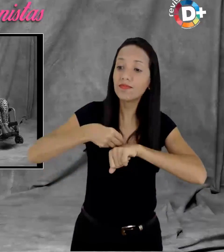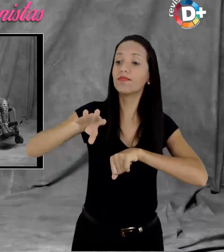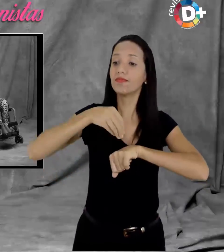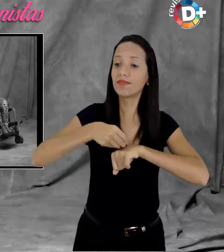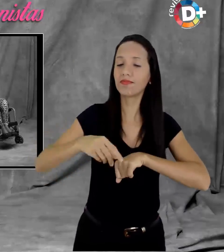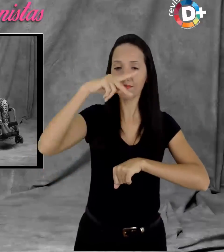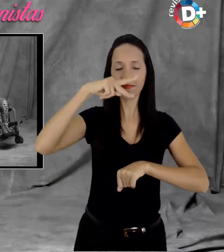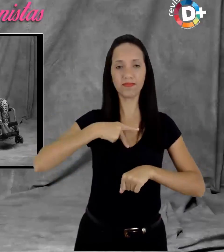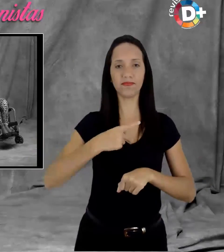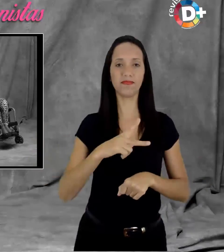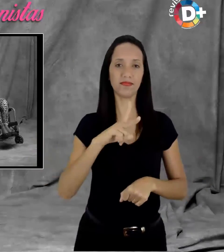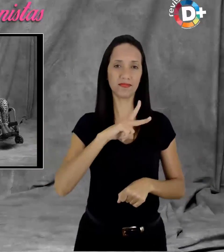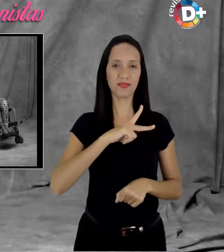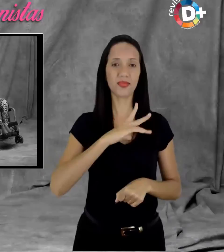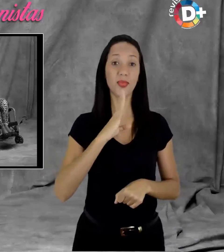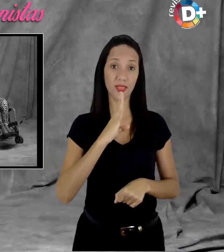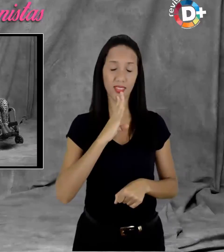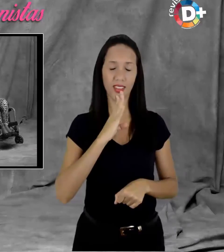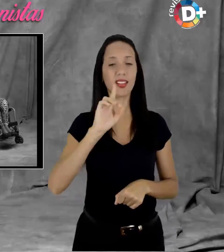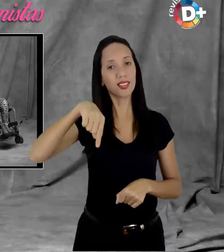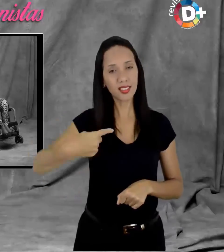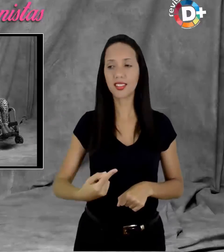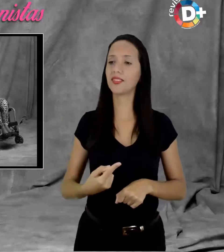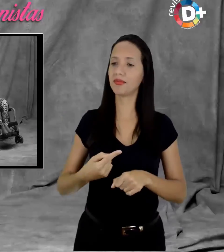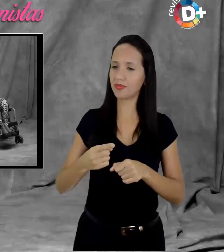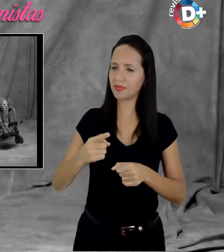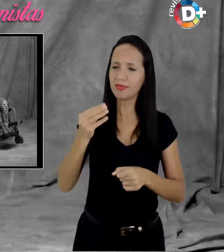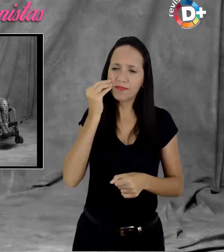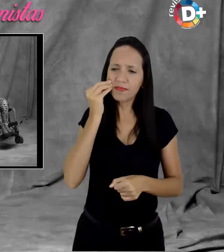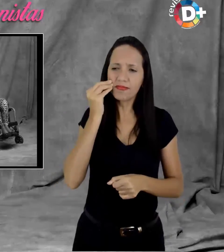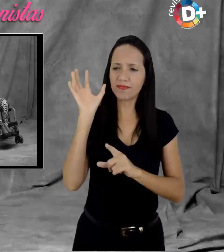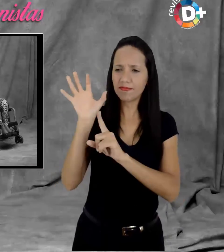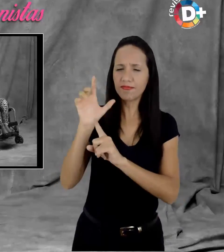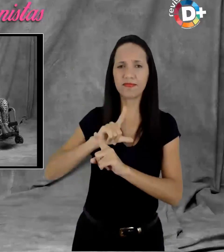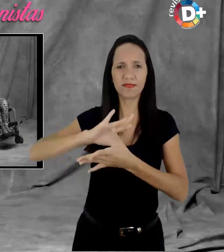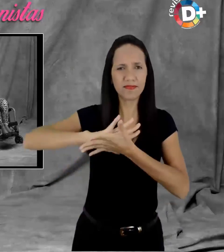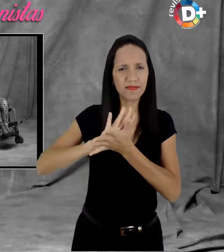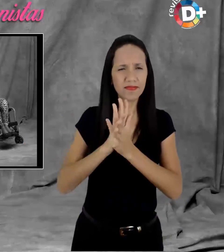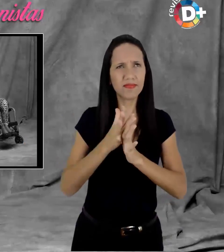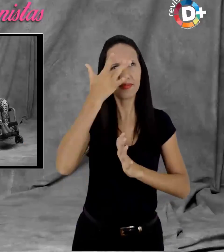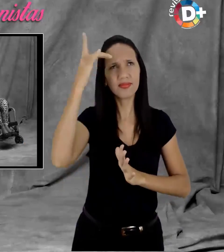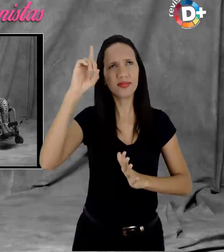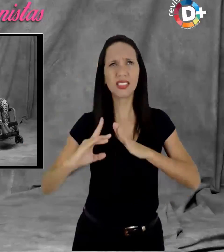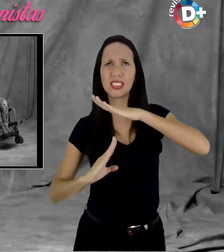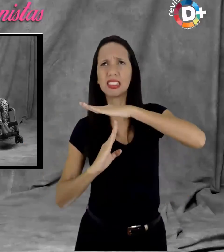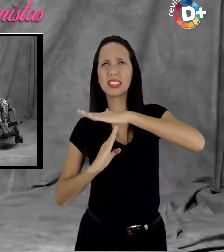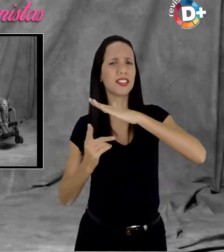Depois, são trabalhadas questões para tentar desmistificar essa crença de que a pessoa com deficiência não